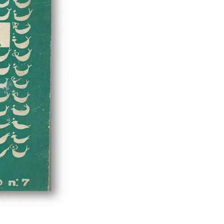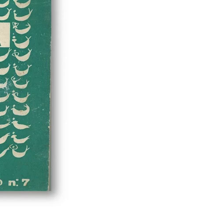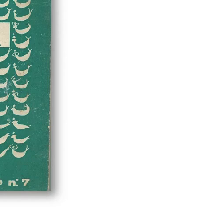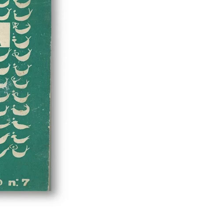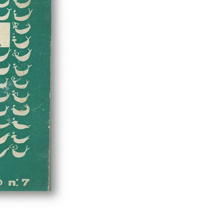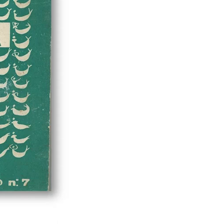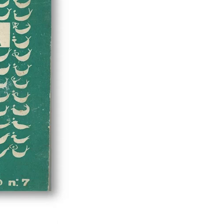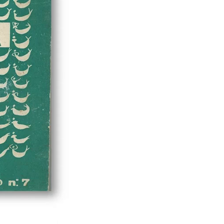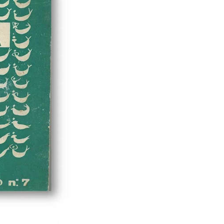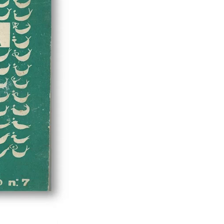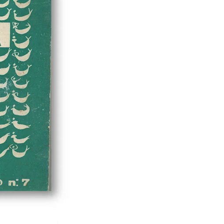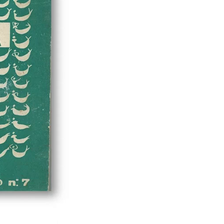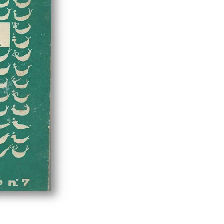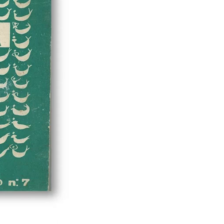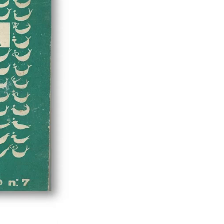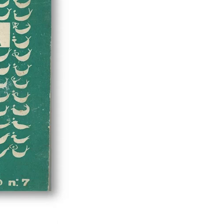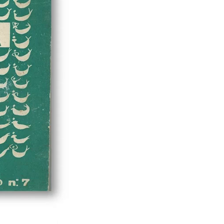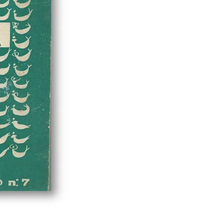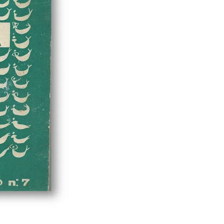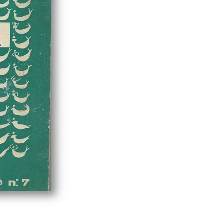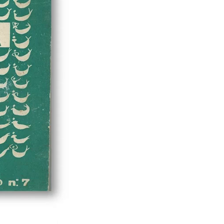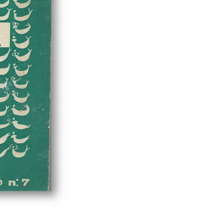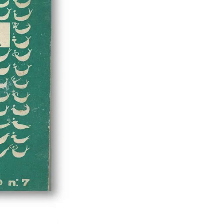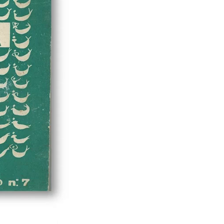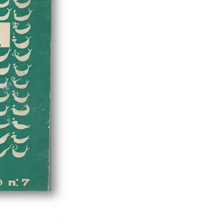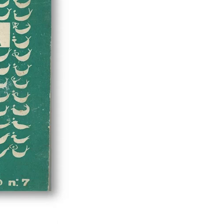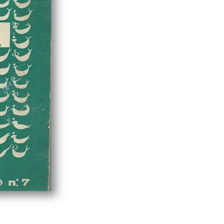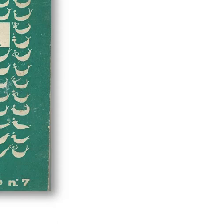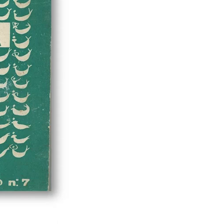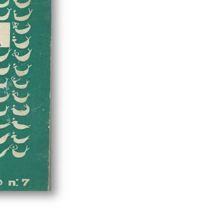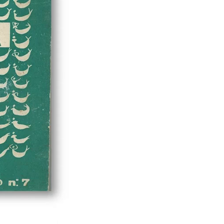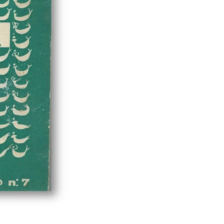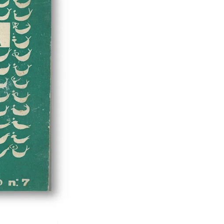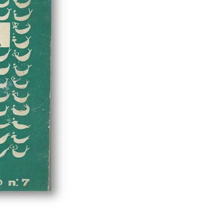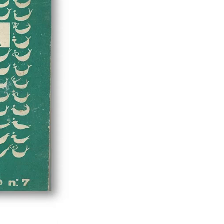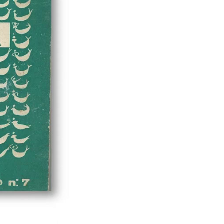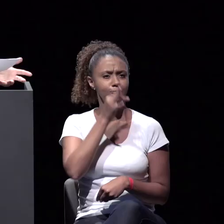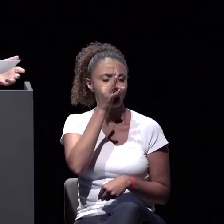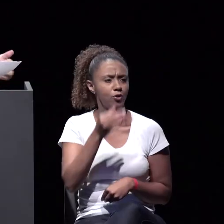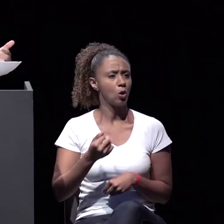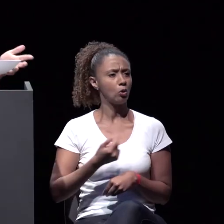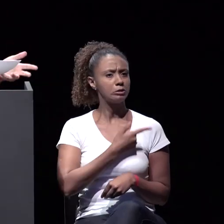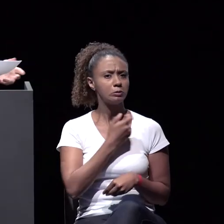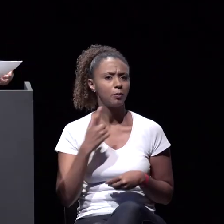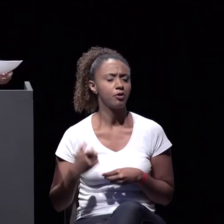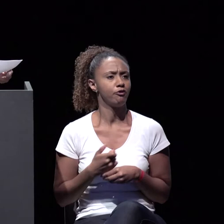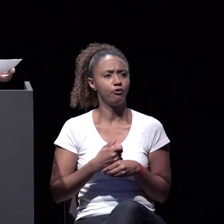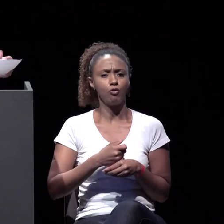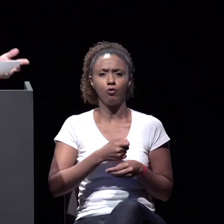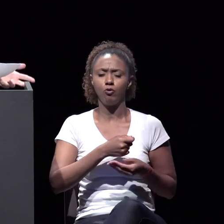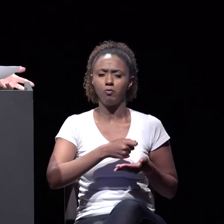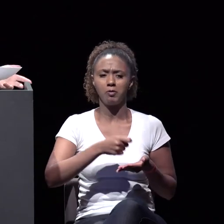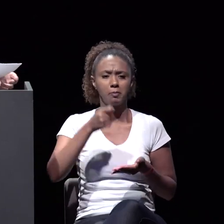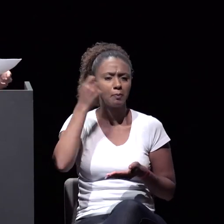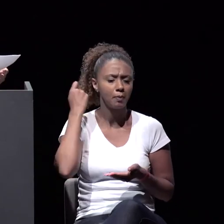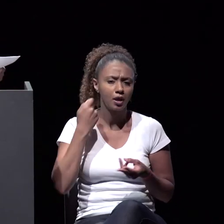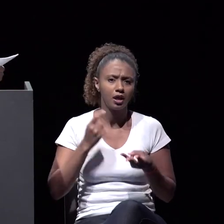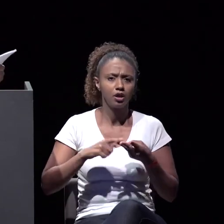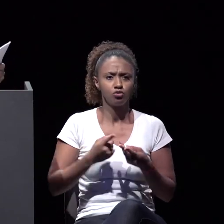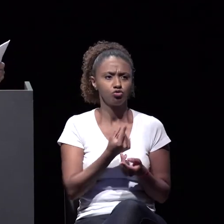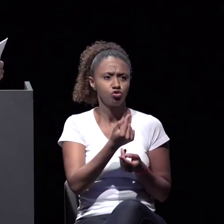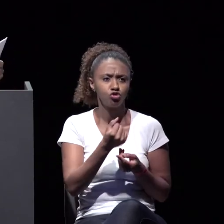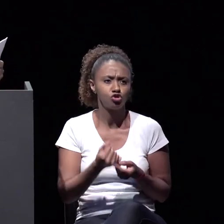a rainha das águas no dia 2 de fevereiro recebe flores perfumes recados quentes dinheiro